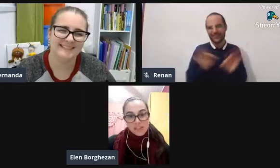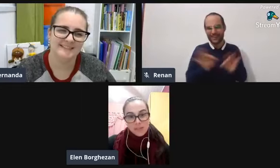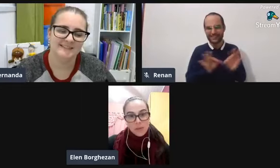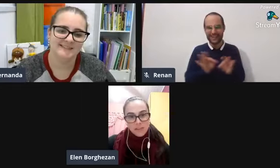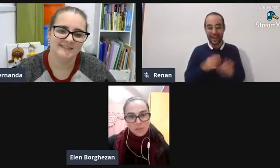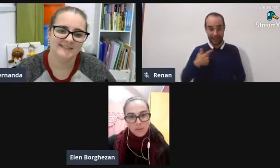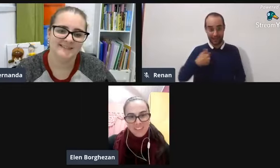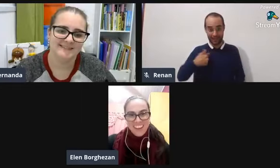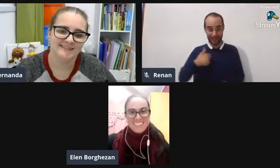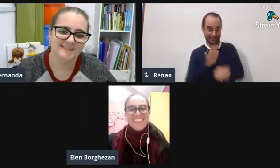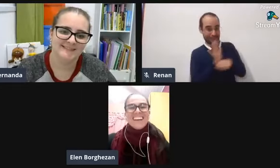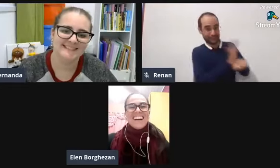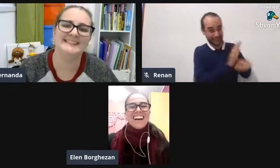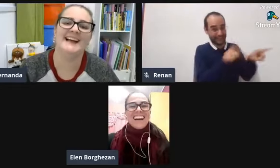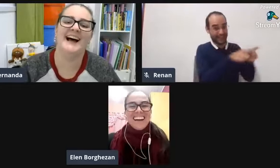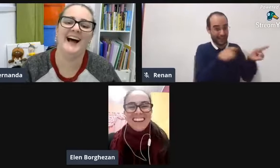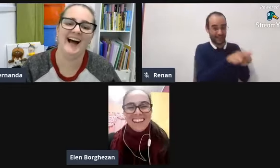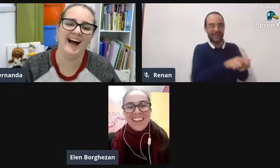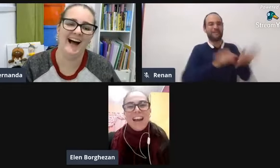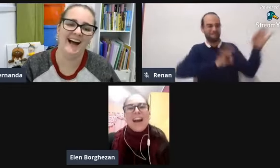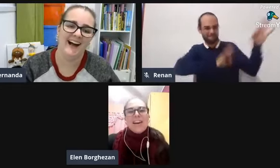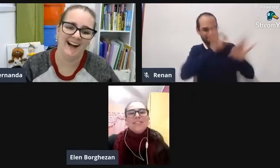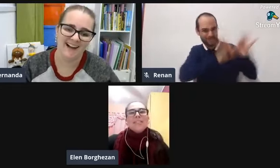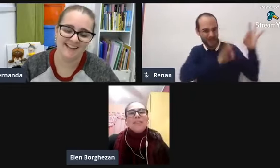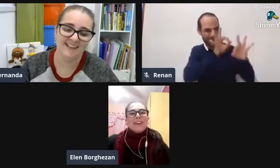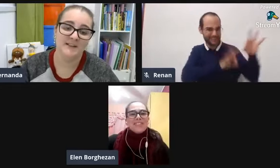1% das ações do projeto.